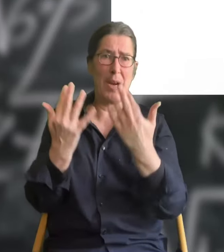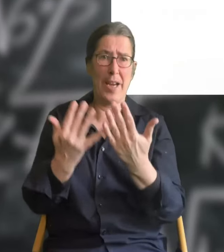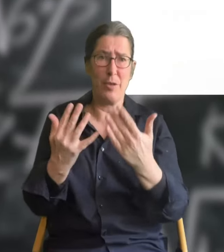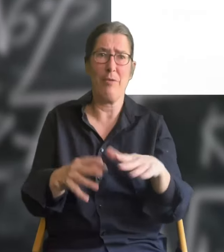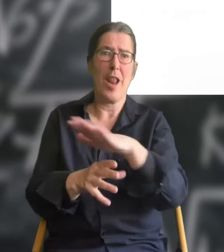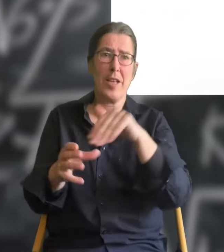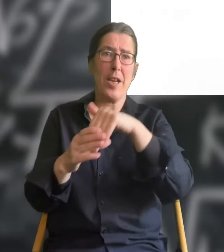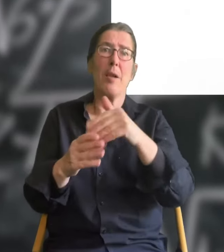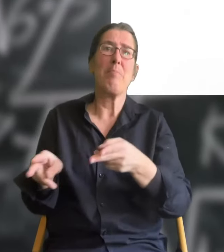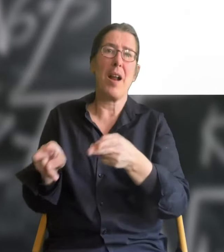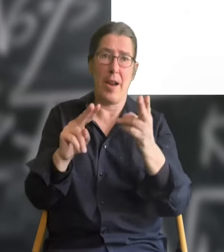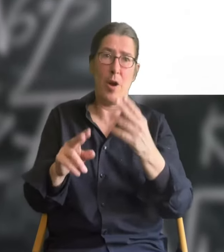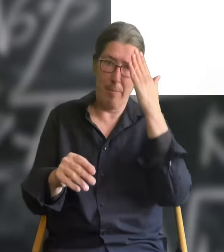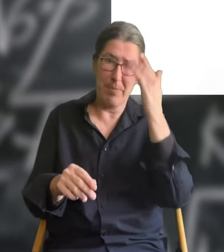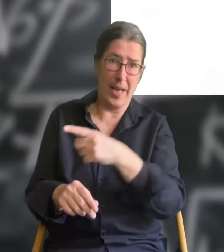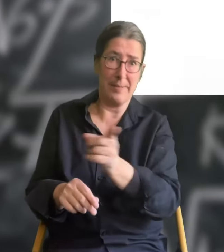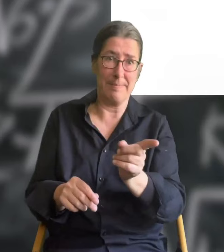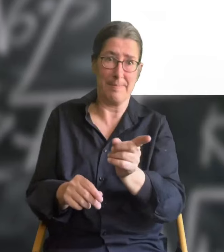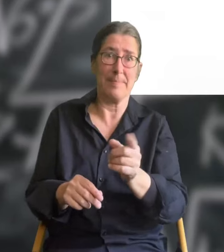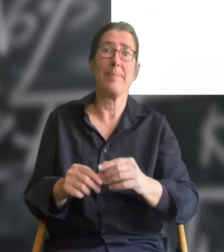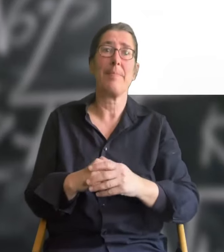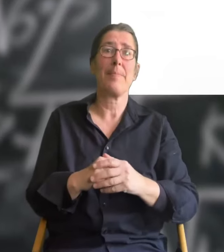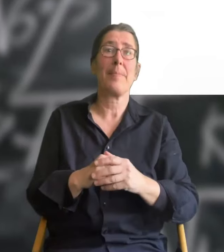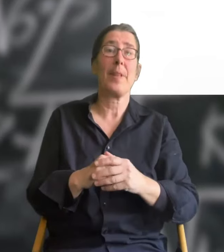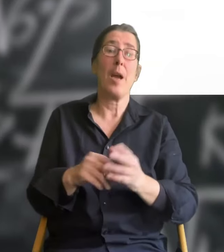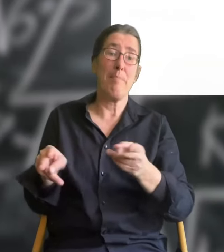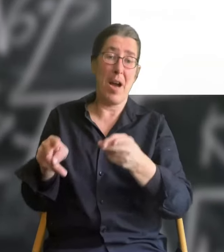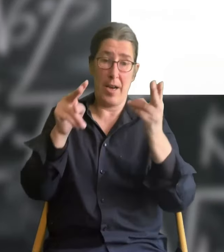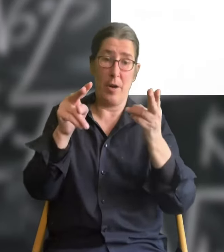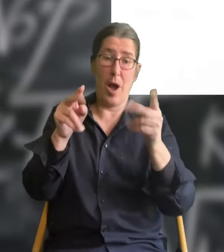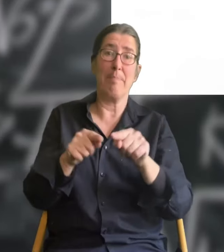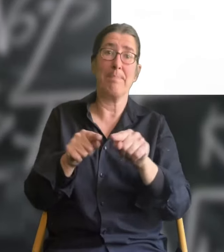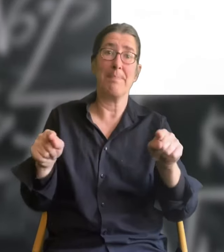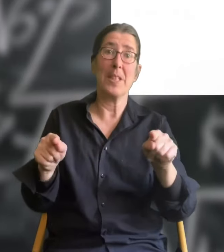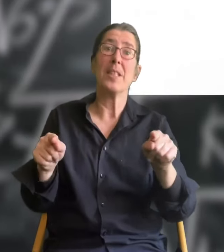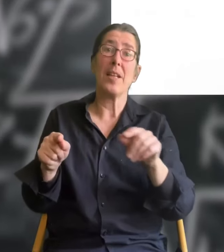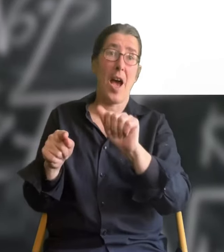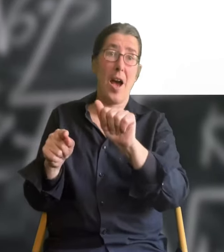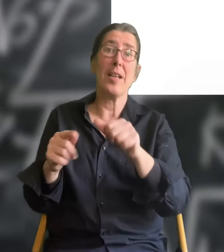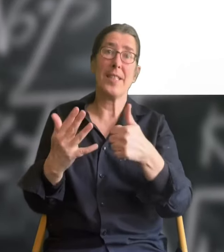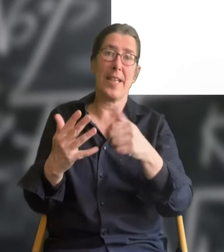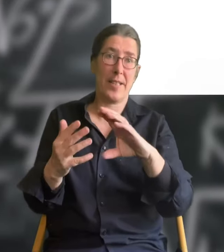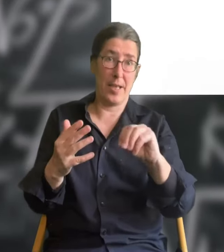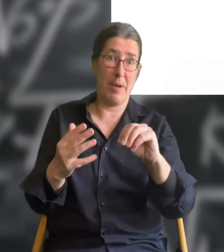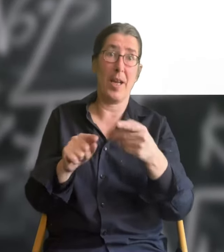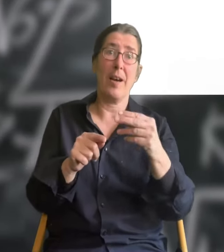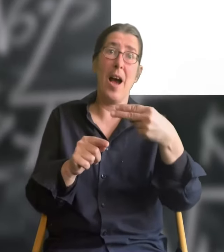eines Parallelogramms. Gegeben von dem Parallelogramm ist die Seite A mit 6 cm und die Höhe H